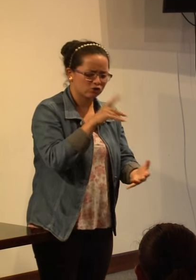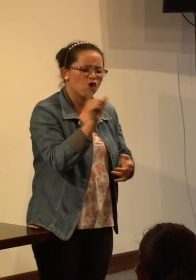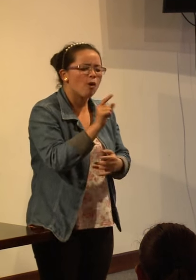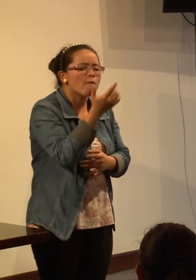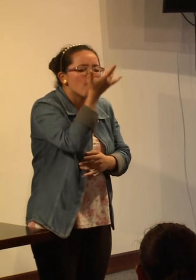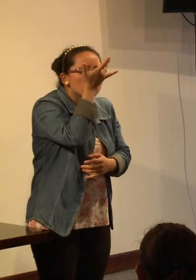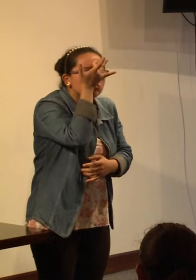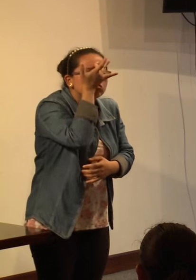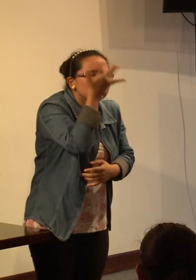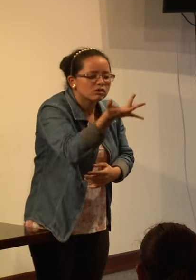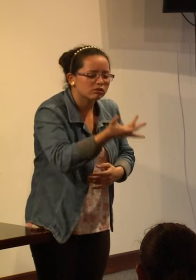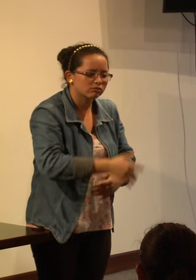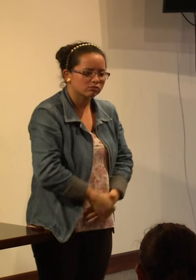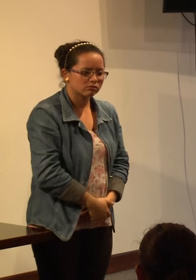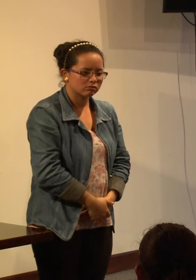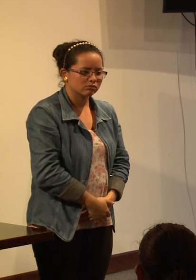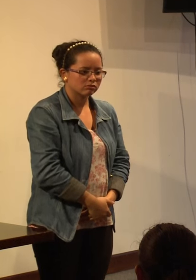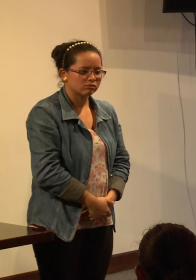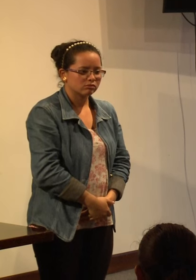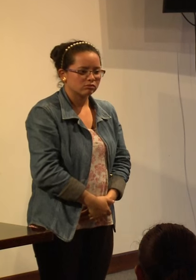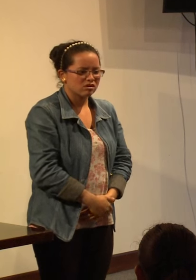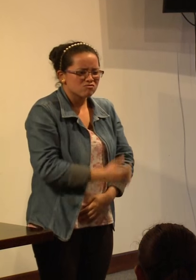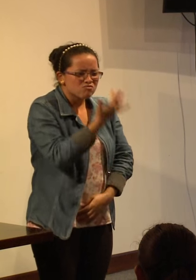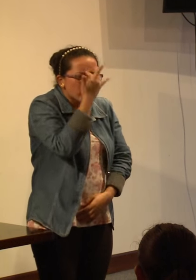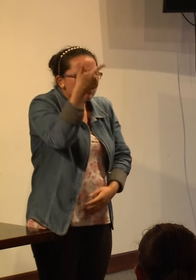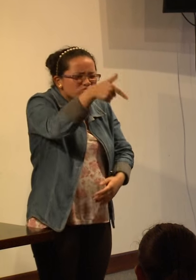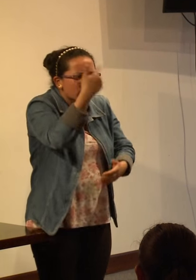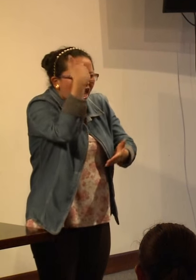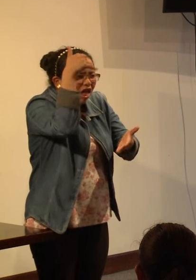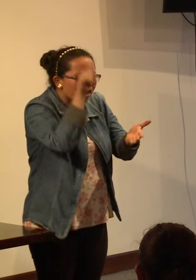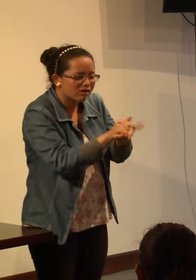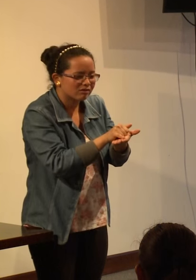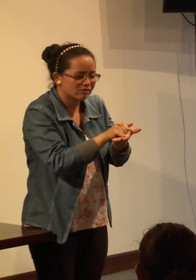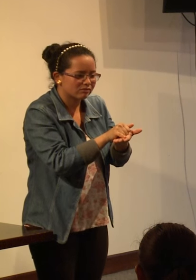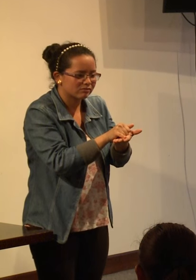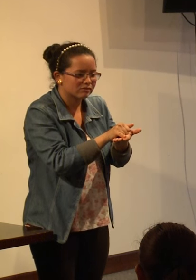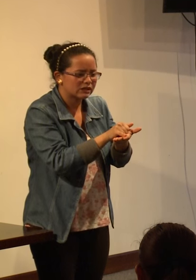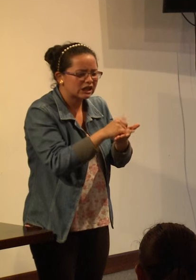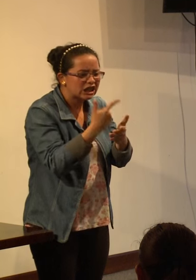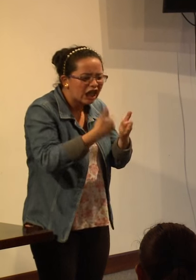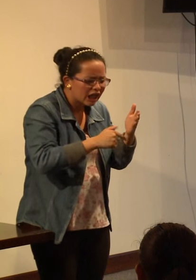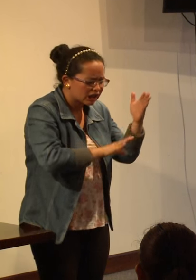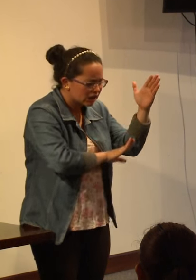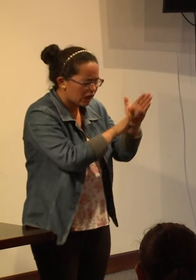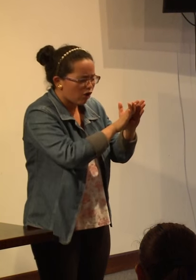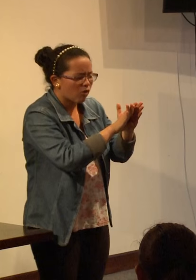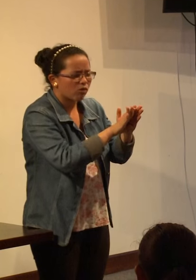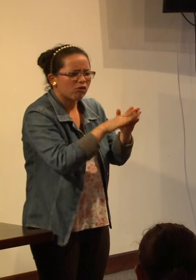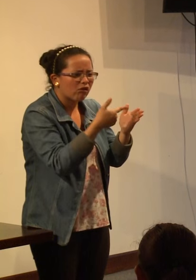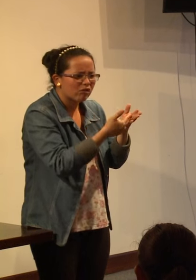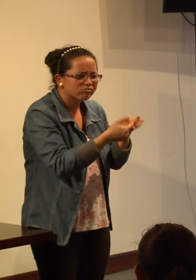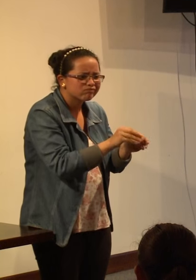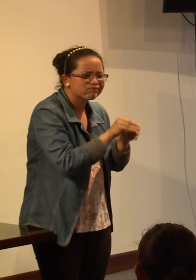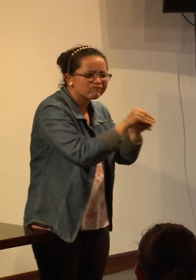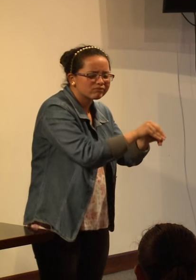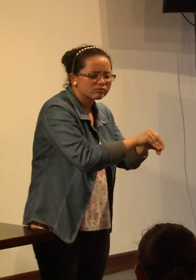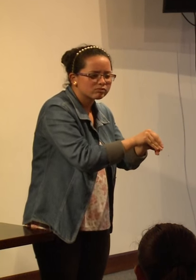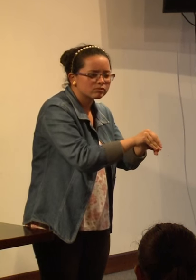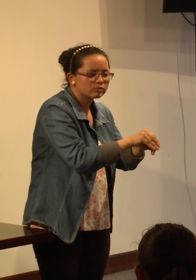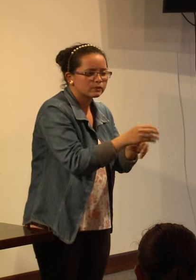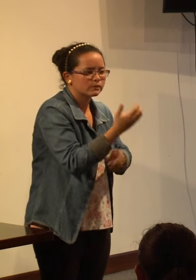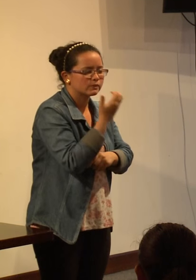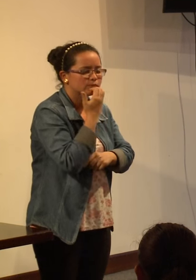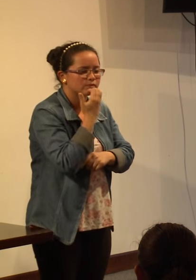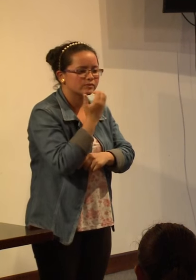qué. ¿Sí? ¿Por qué creen ustedes y qué desarrolla, qué trae, qué es lo que permite, por